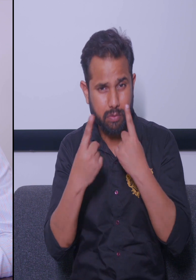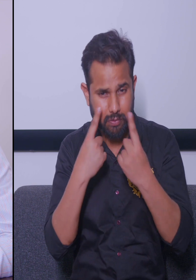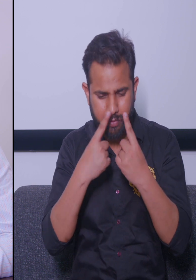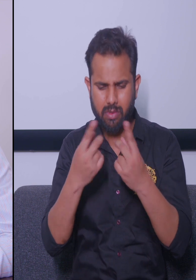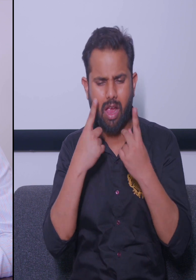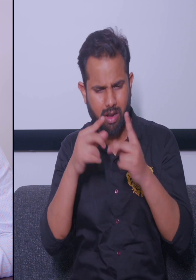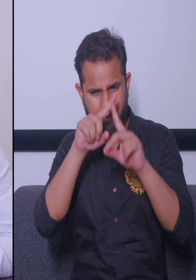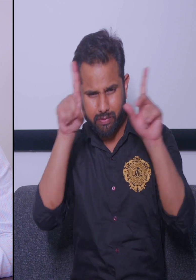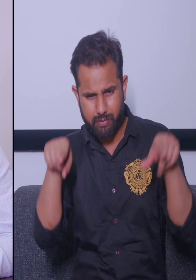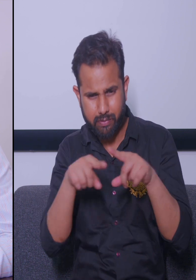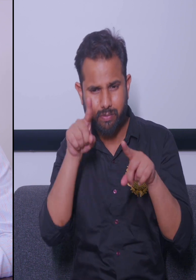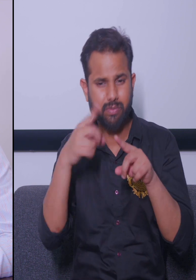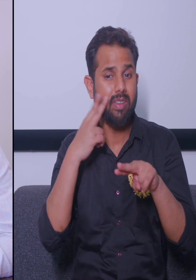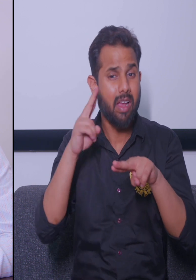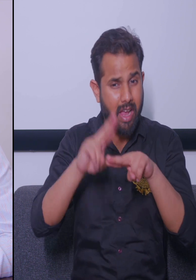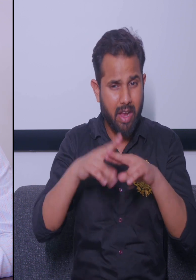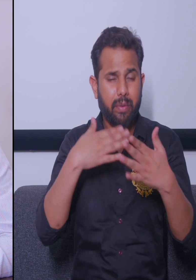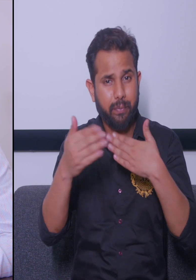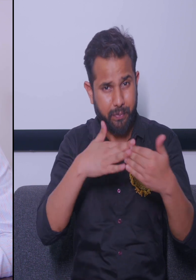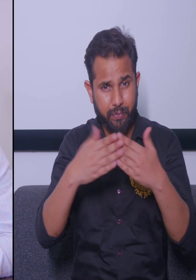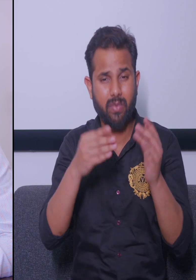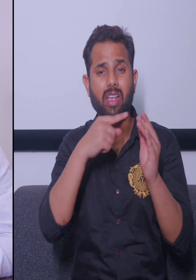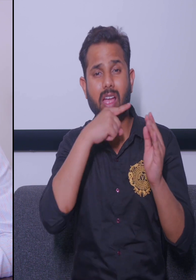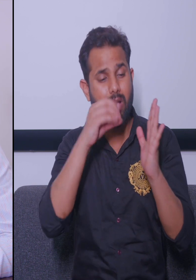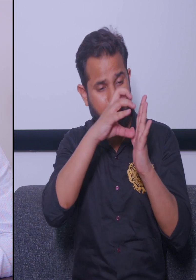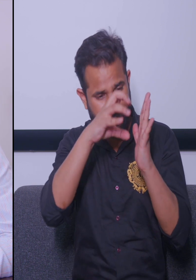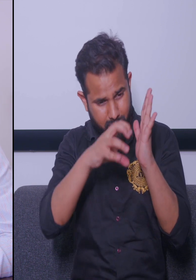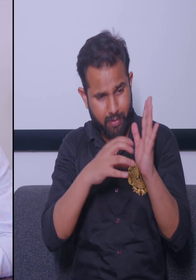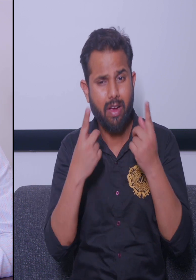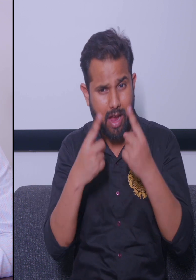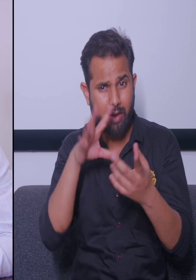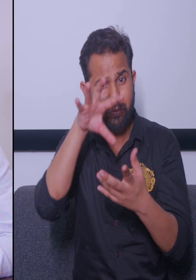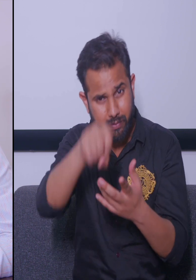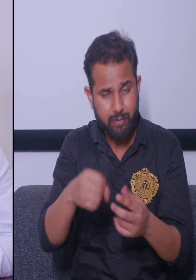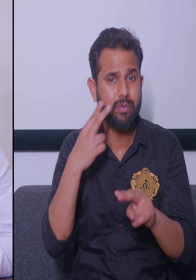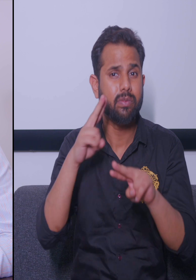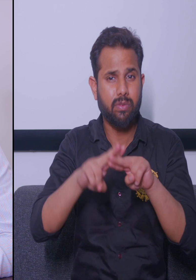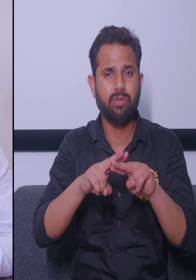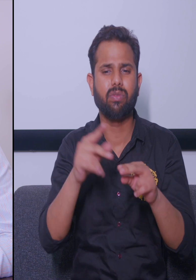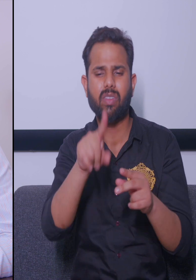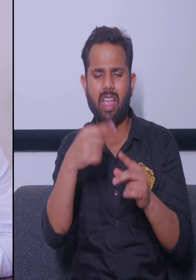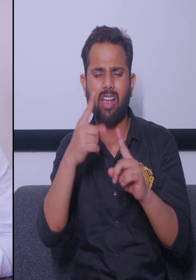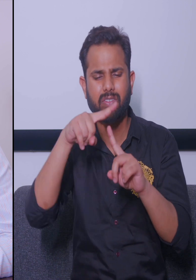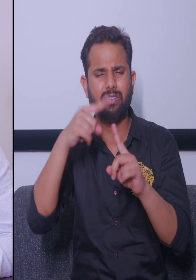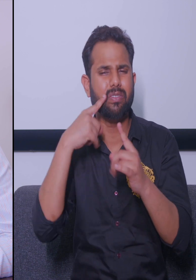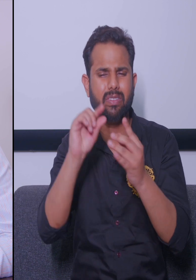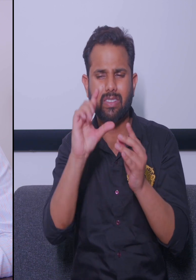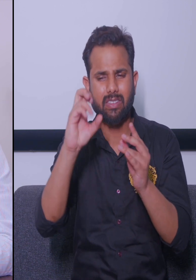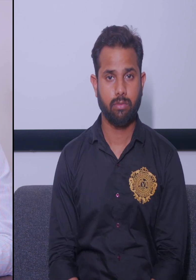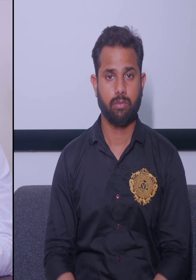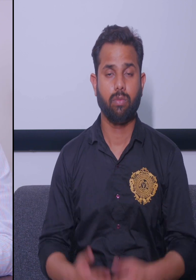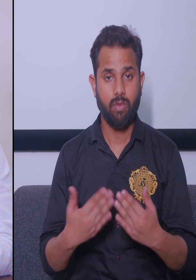लाइनिंग को चेक करते हैं। कोई अल्सर या कोई सूजन है उसे डिटेक्ट करते हैं और ज़रूरत पड़ने पे वहाँ से एक बायोप्सी भी ले लेते